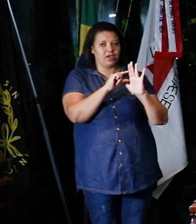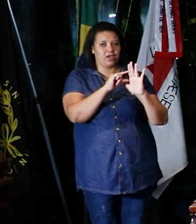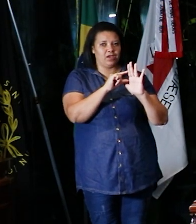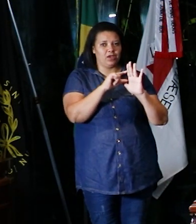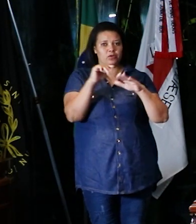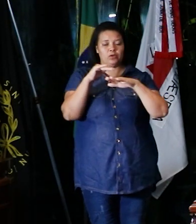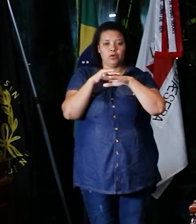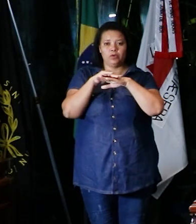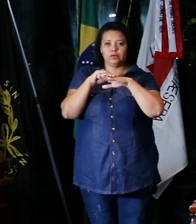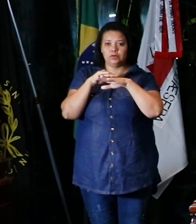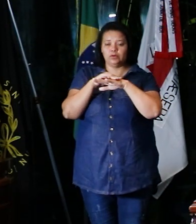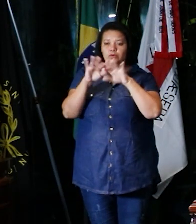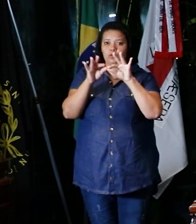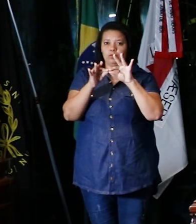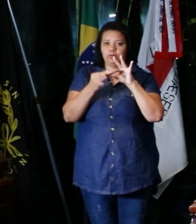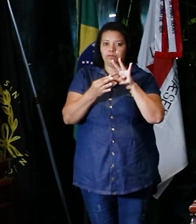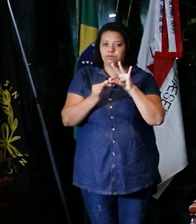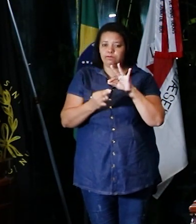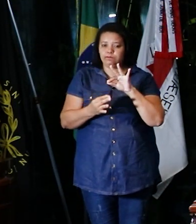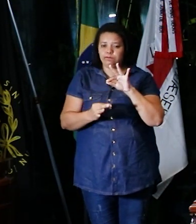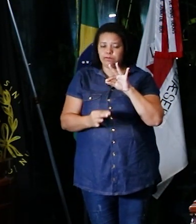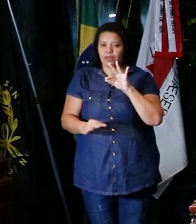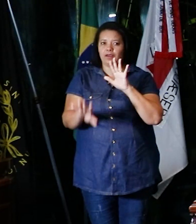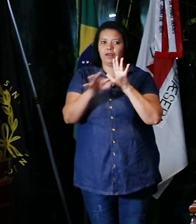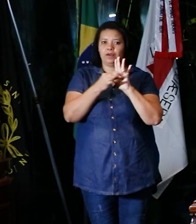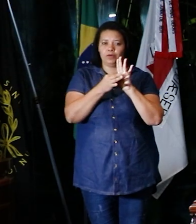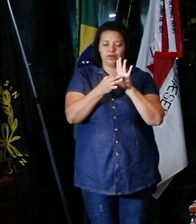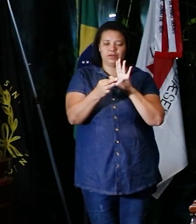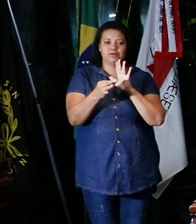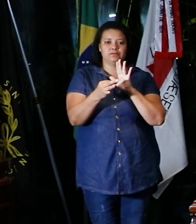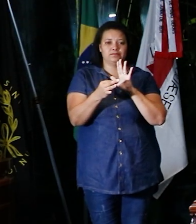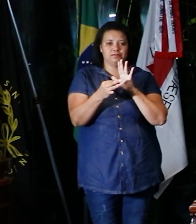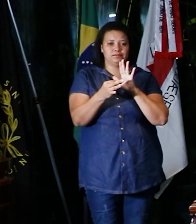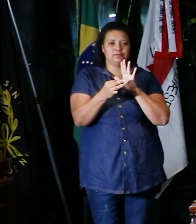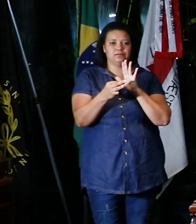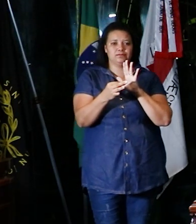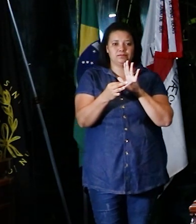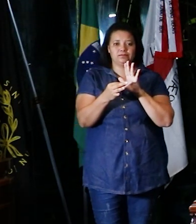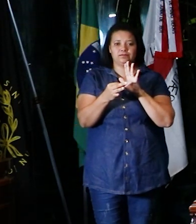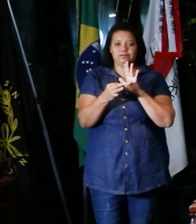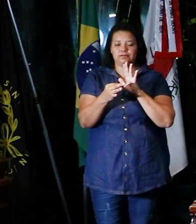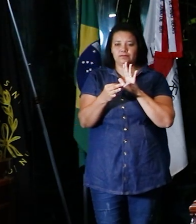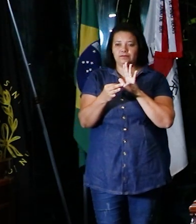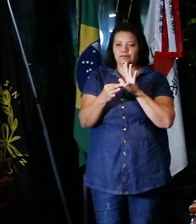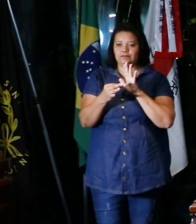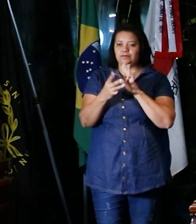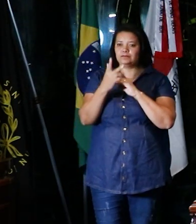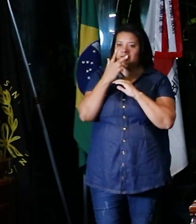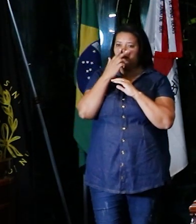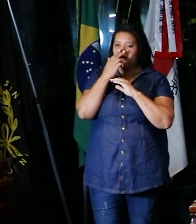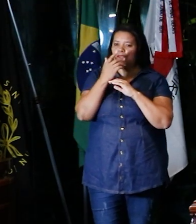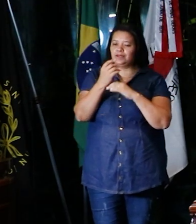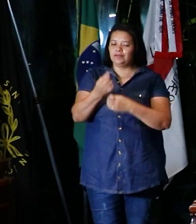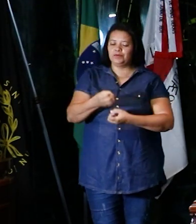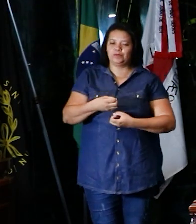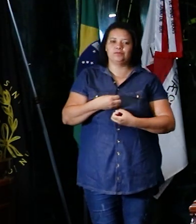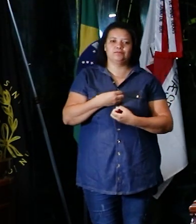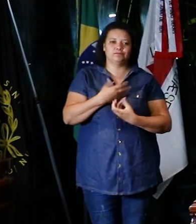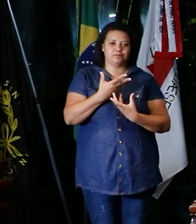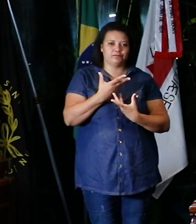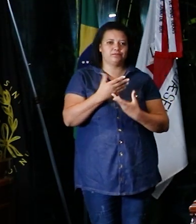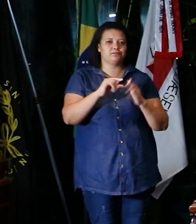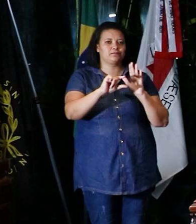enorme aqui são crônicas feitas em verso, né? Então,